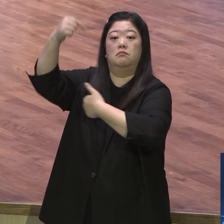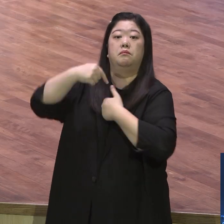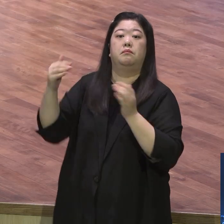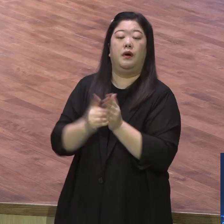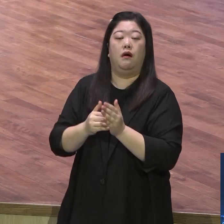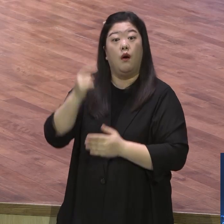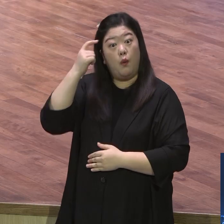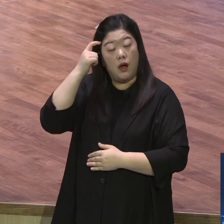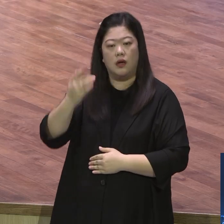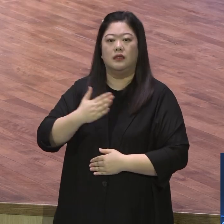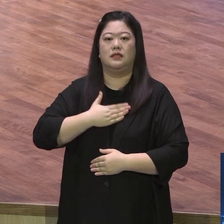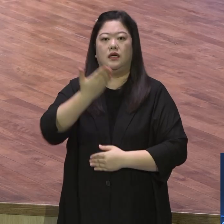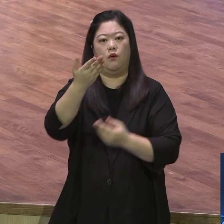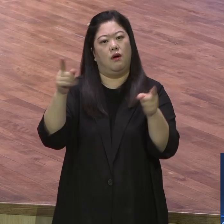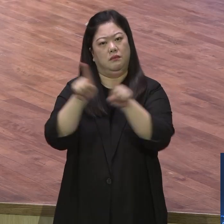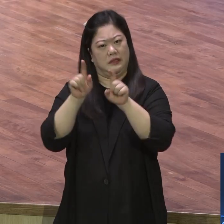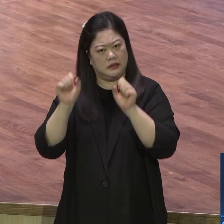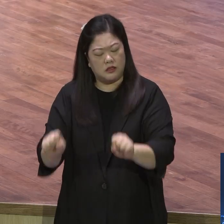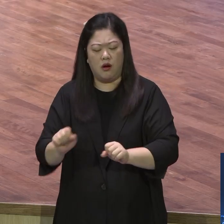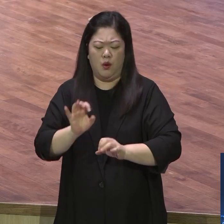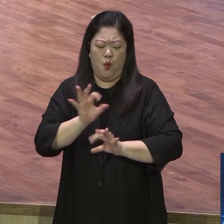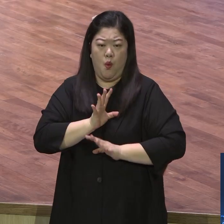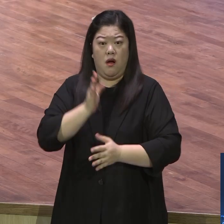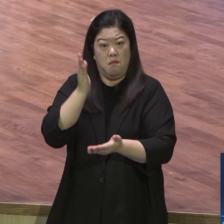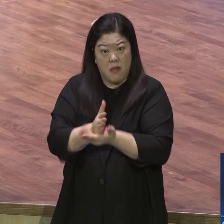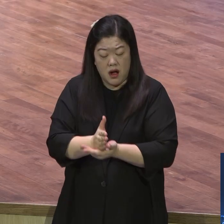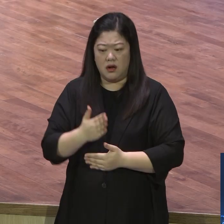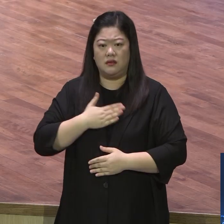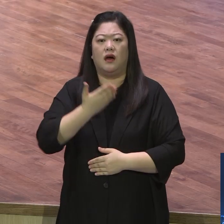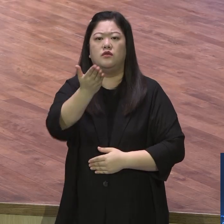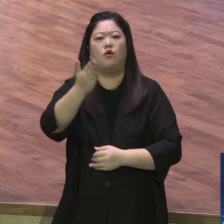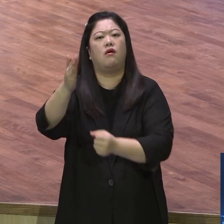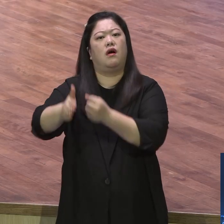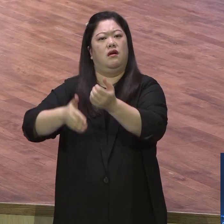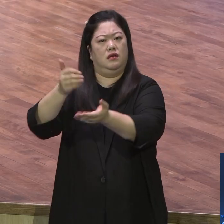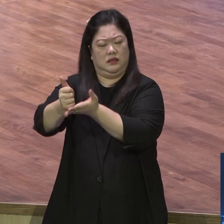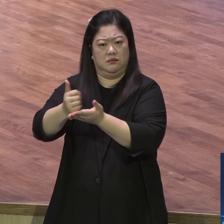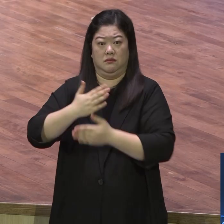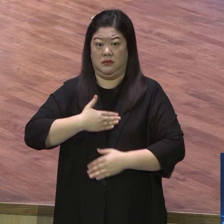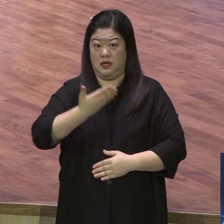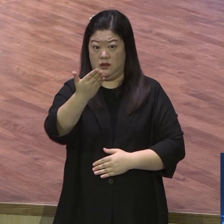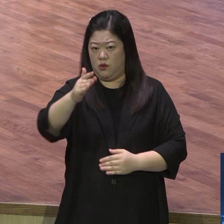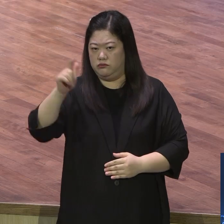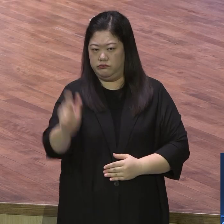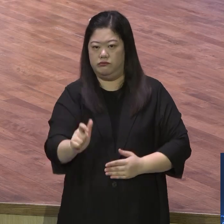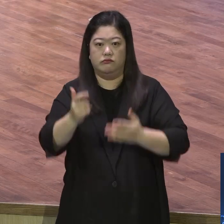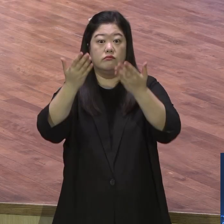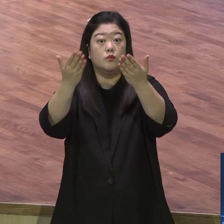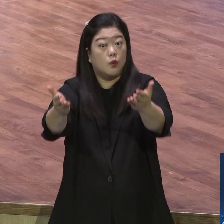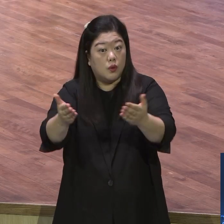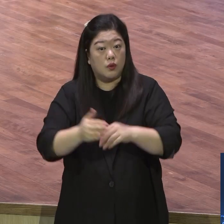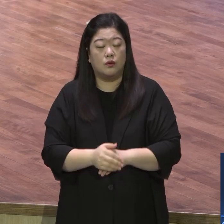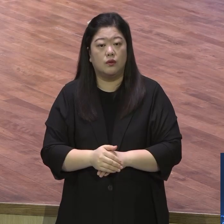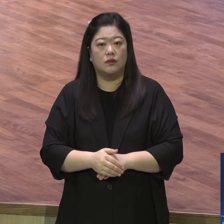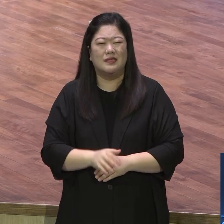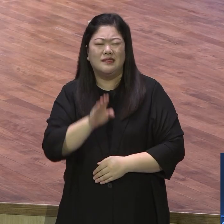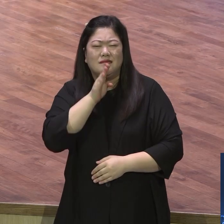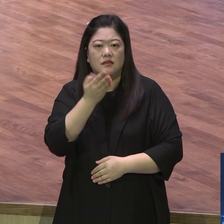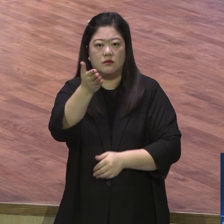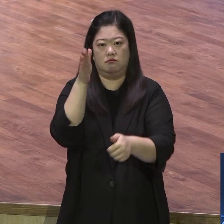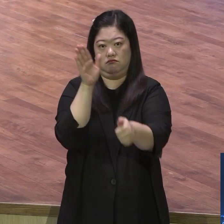함께 함이라 놀라지 말라 너는 하나님 됨이라 내가 너를 구세게 하리라 참으로 너를